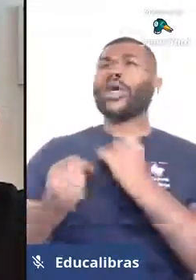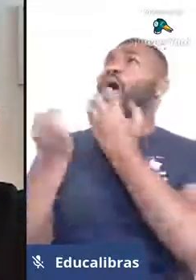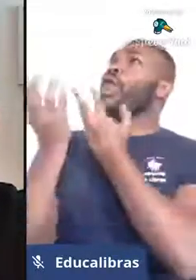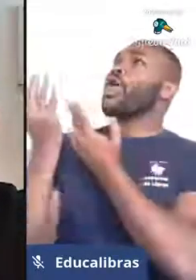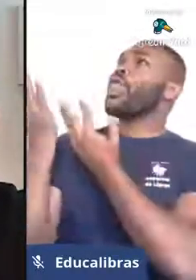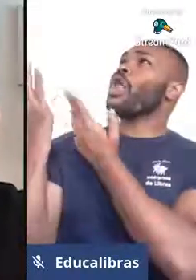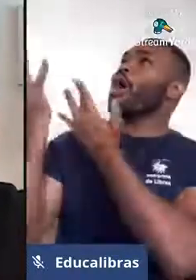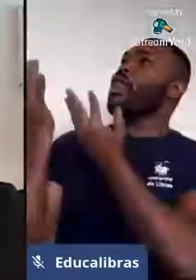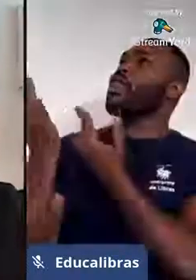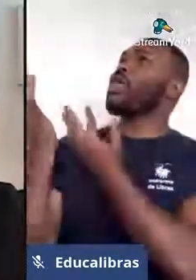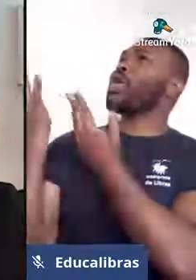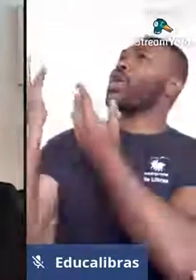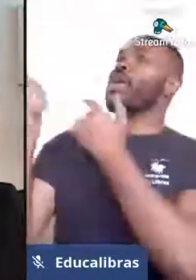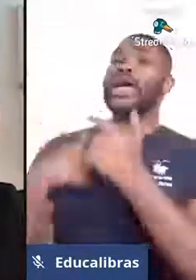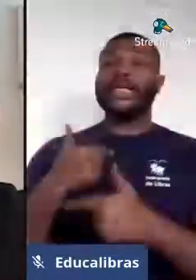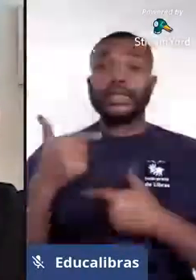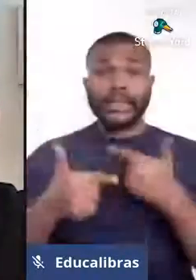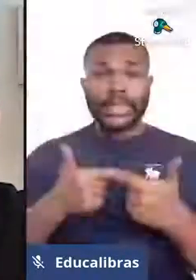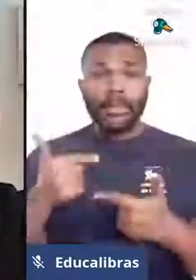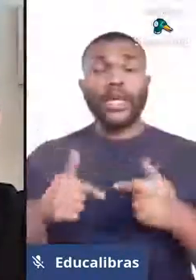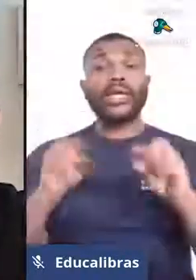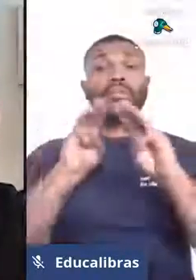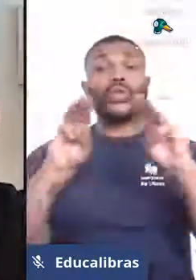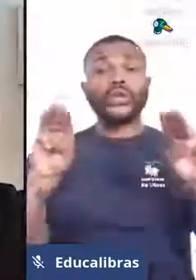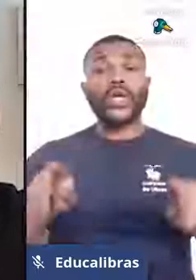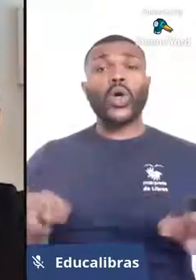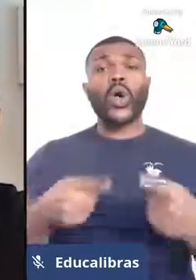trabalhei também em museus com música pop.